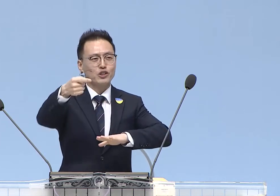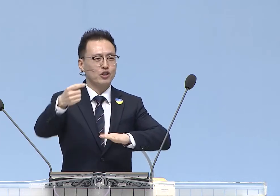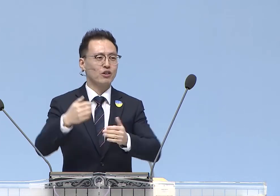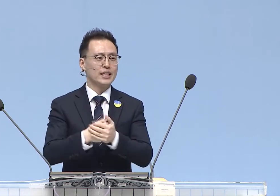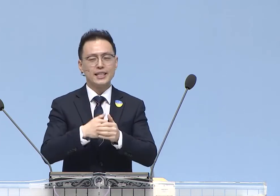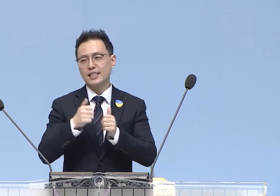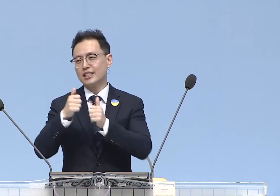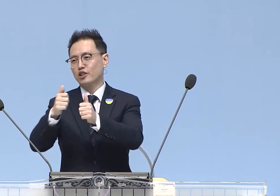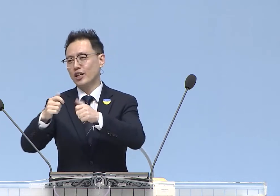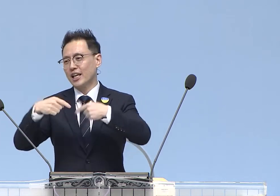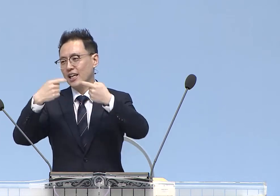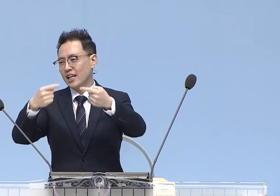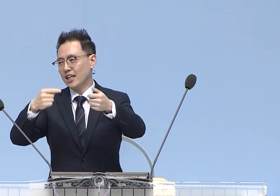거기서 있어라.